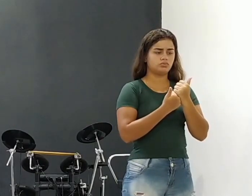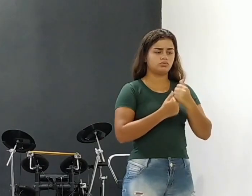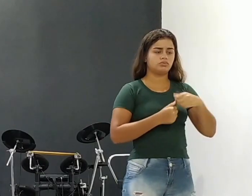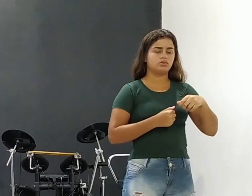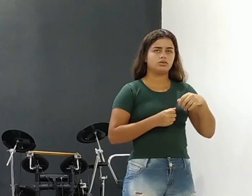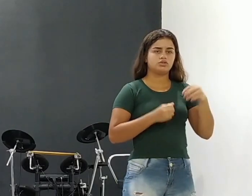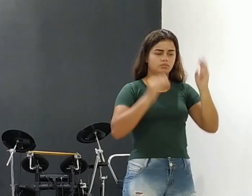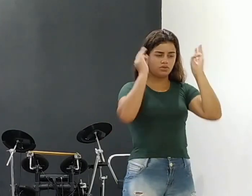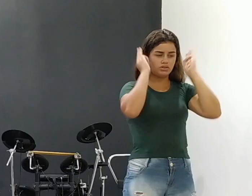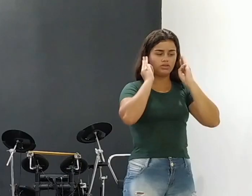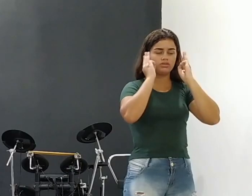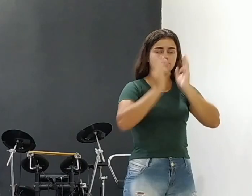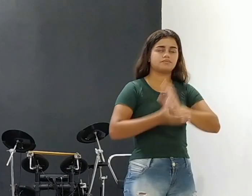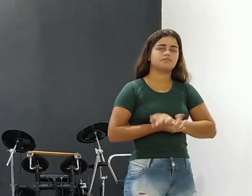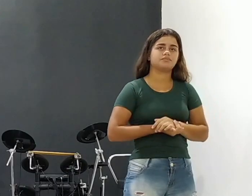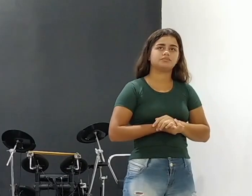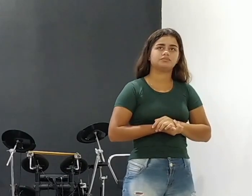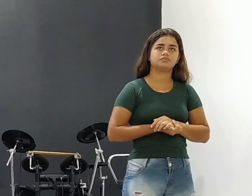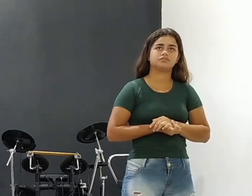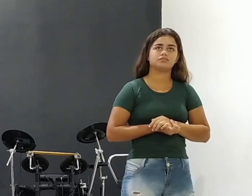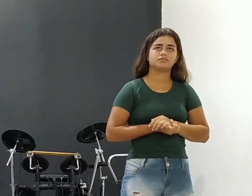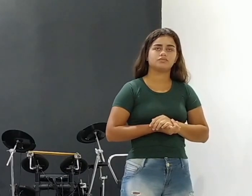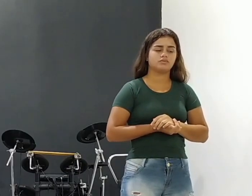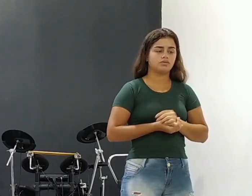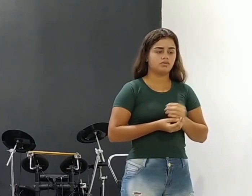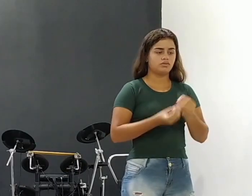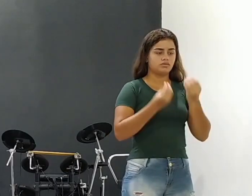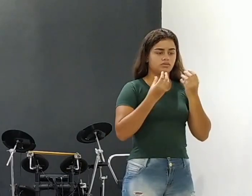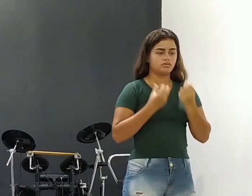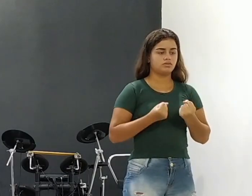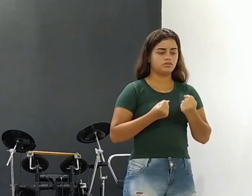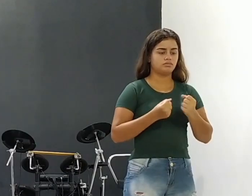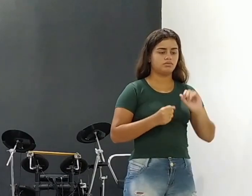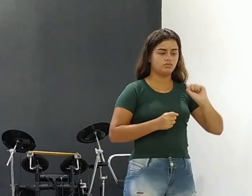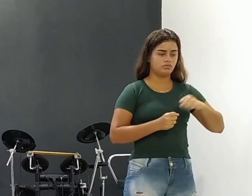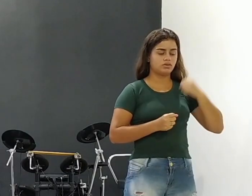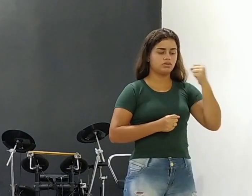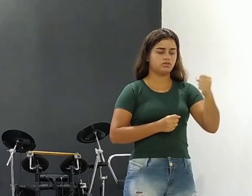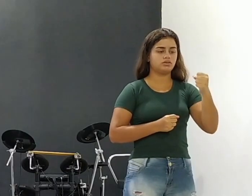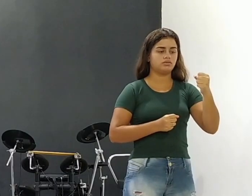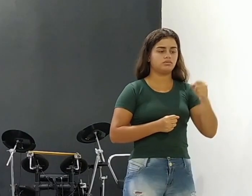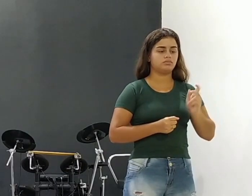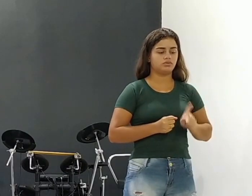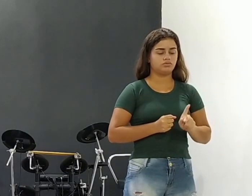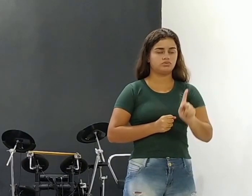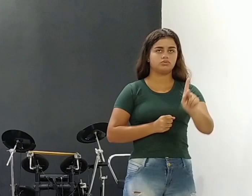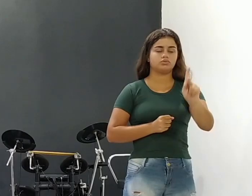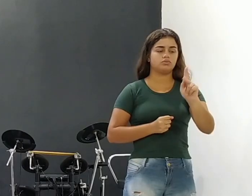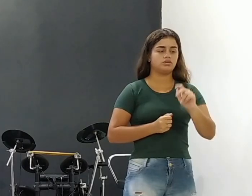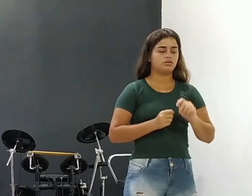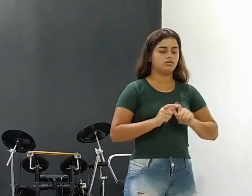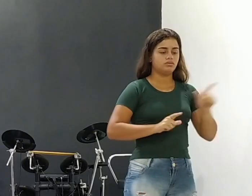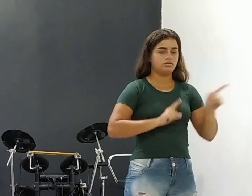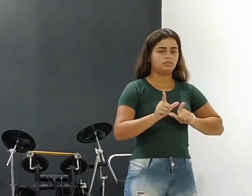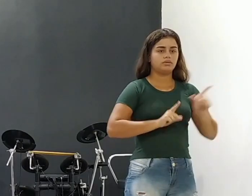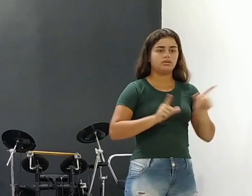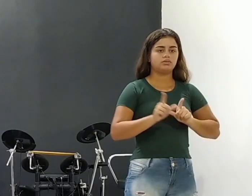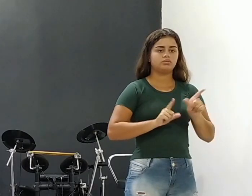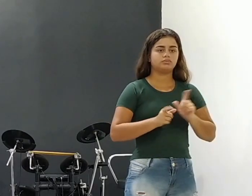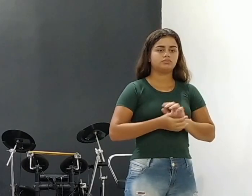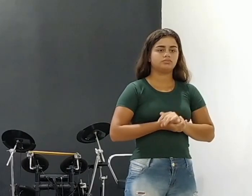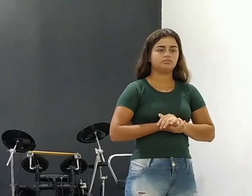aquele que recebeu o cajado das mãos dele para poder continuar aquela obra. E Deus então